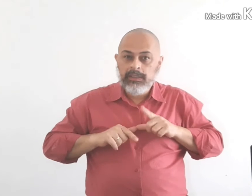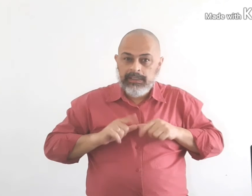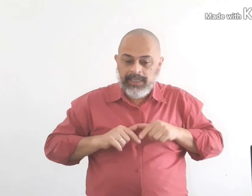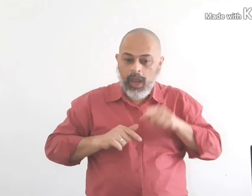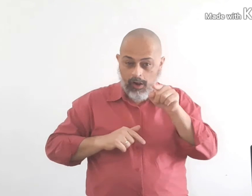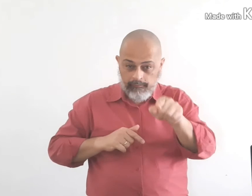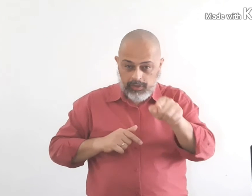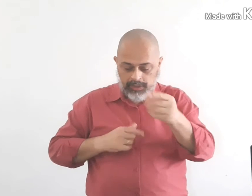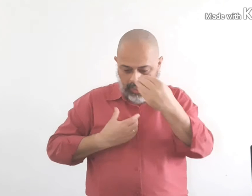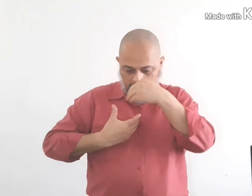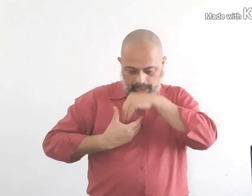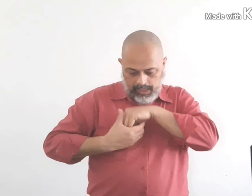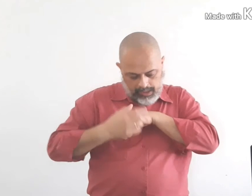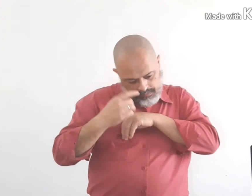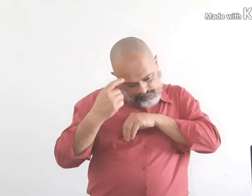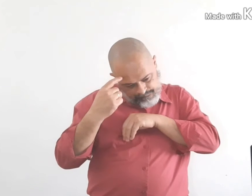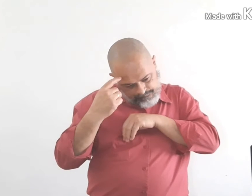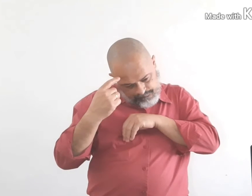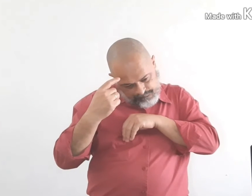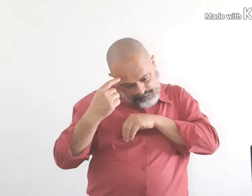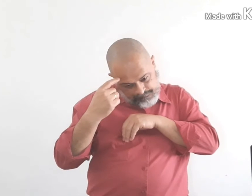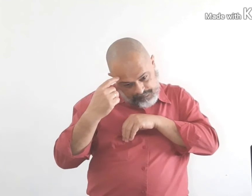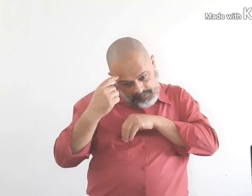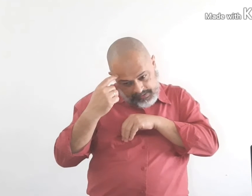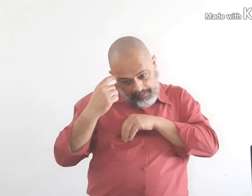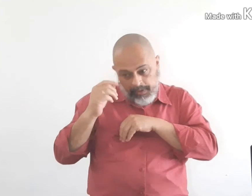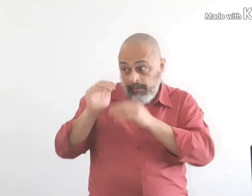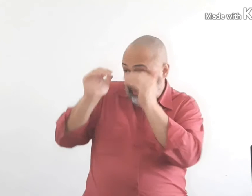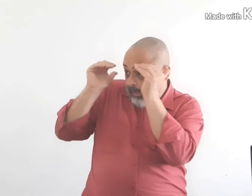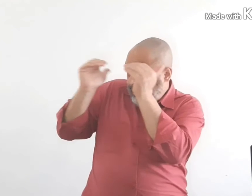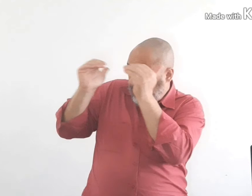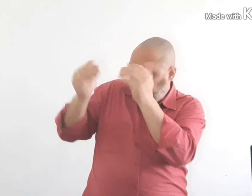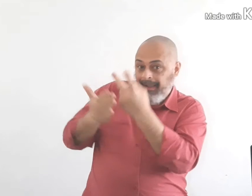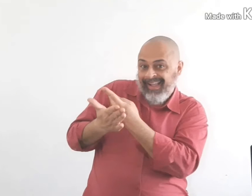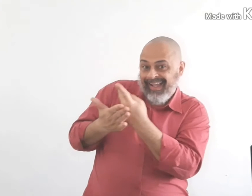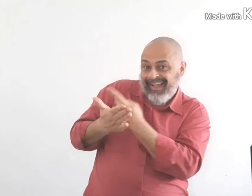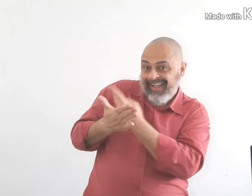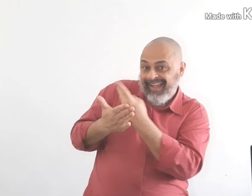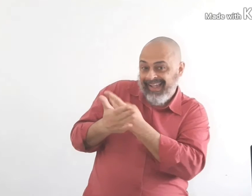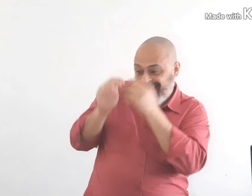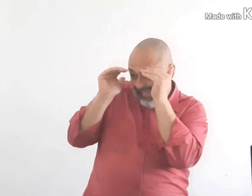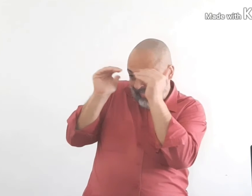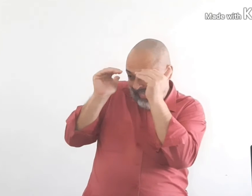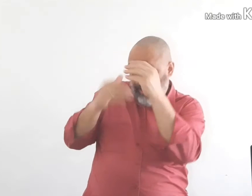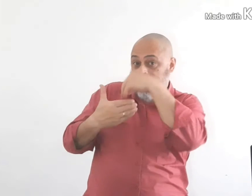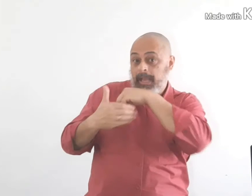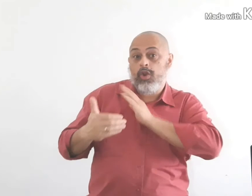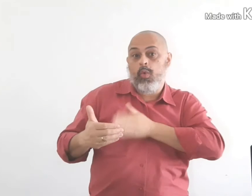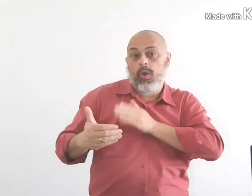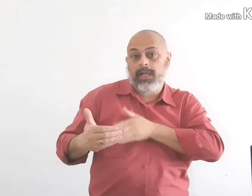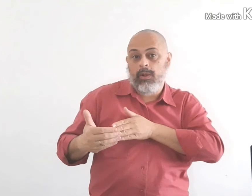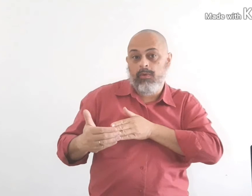ídolos dentro do seu coração e tem tal tropeço para a sua iniquidade, e vier ao profeta, eu, Senhor,